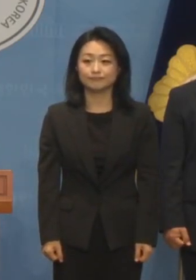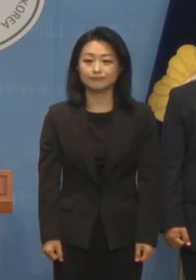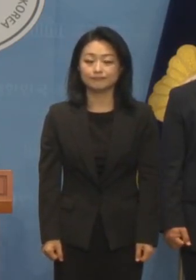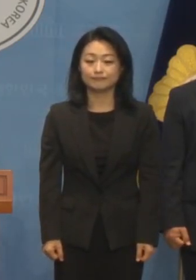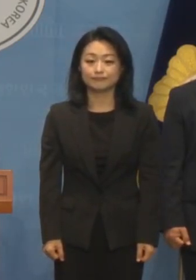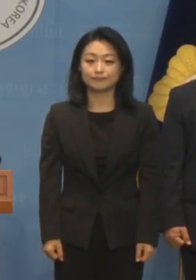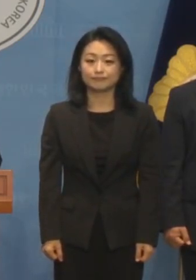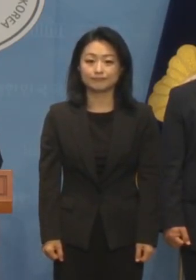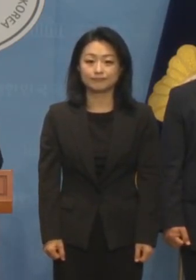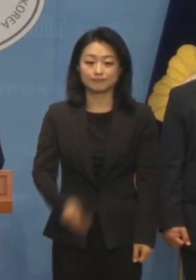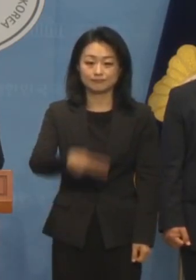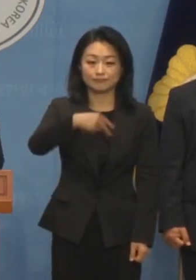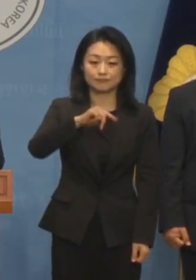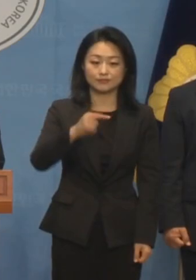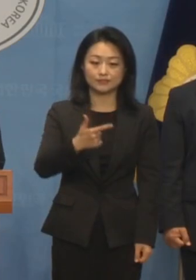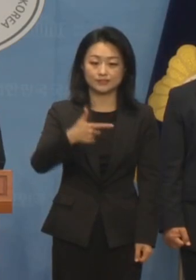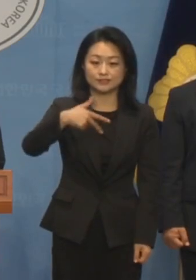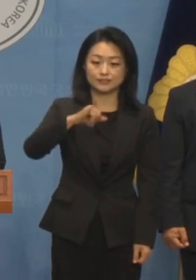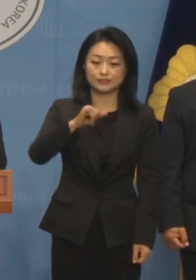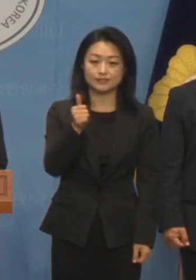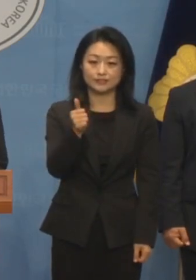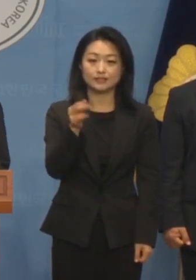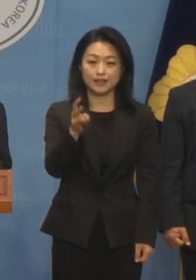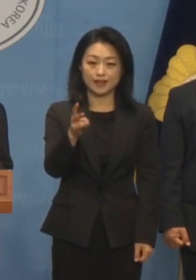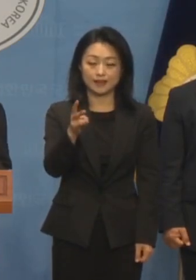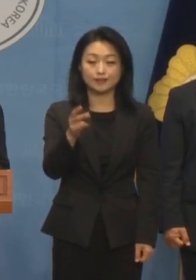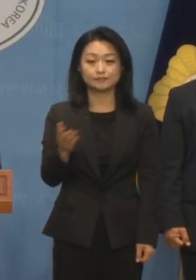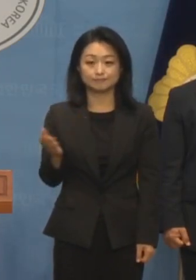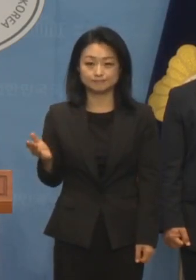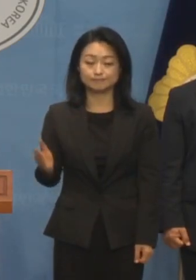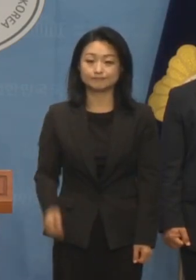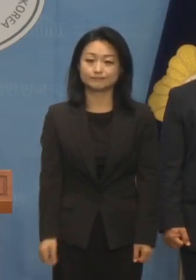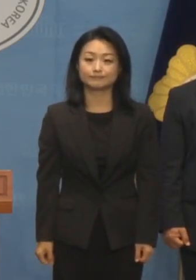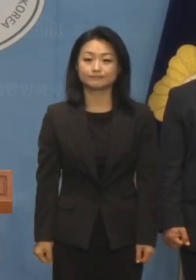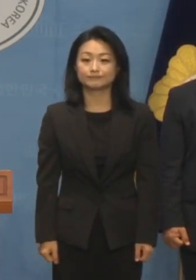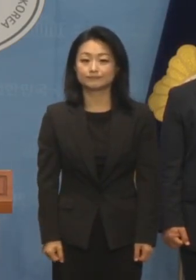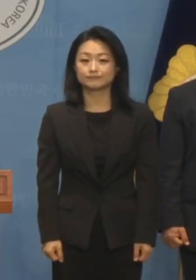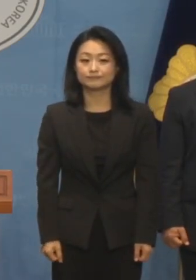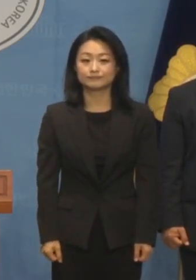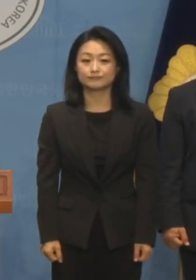네, 이어서 신지혜 최고위원 인사드리겠습니다.